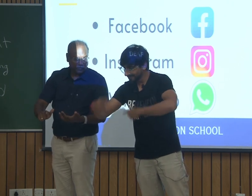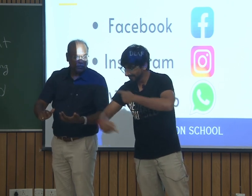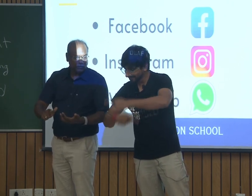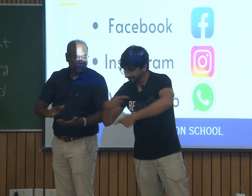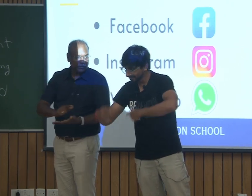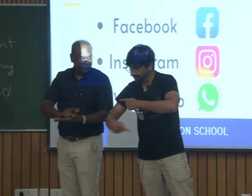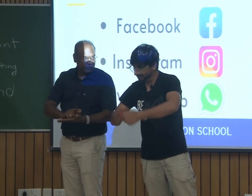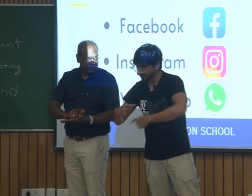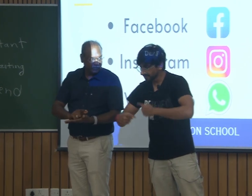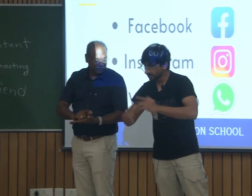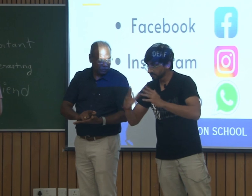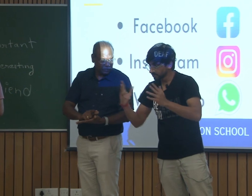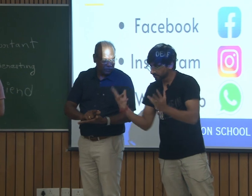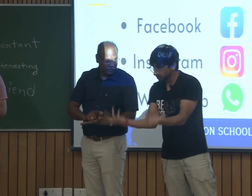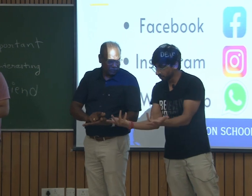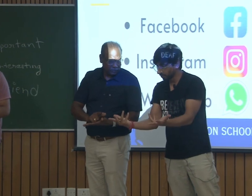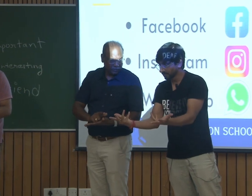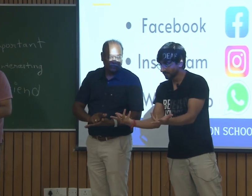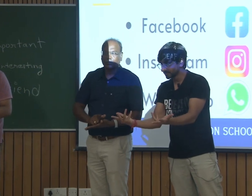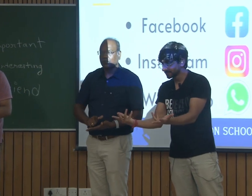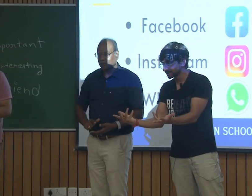डेली. ओके ओके क्यों